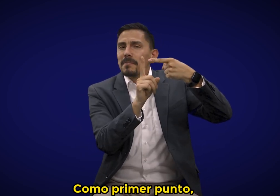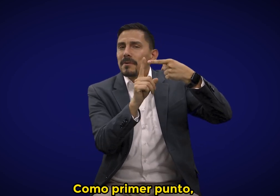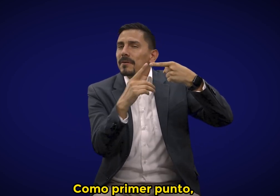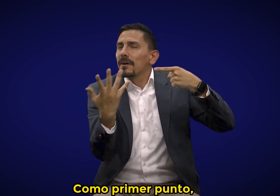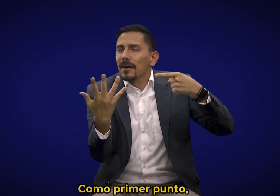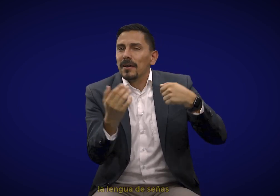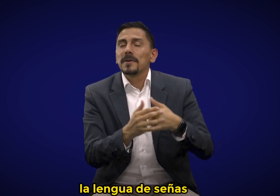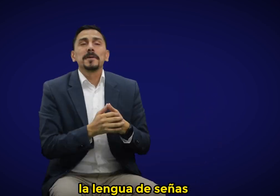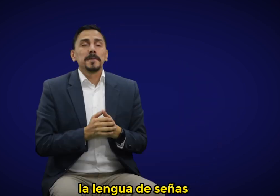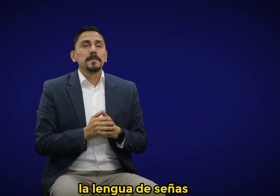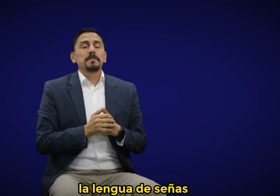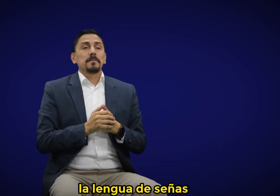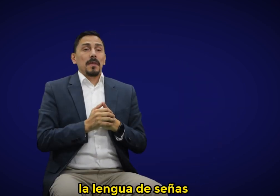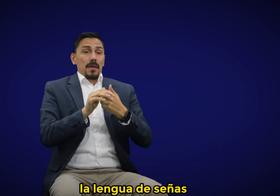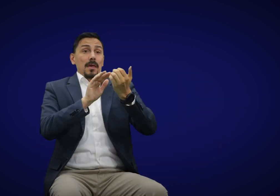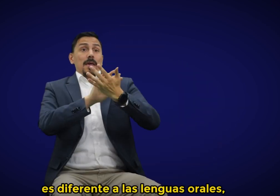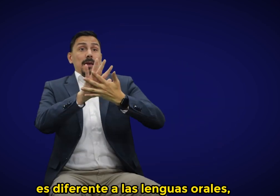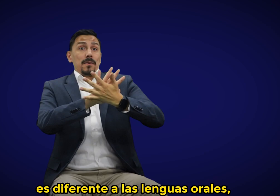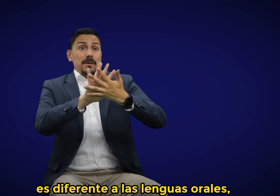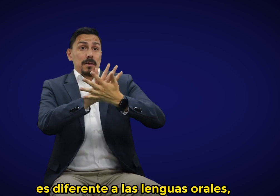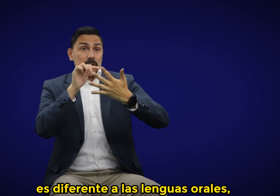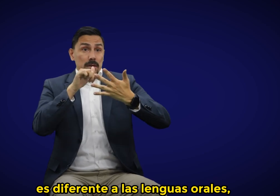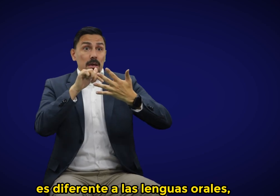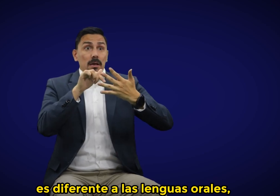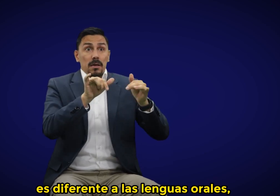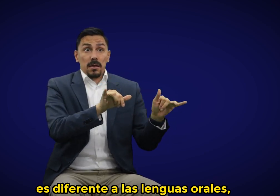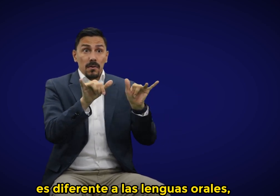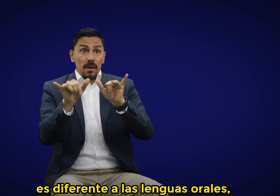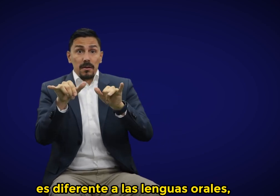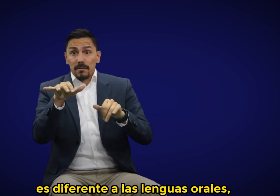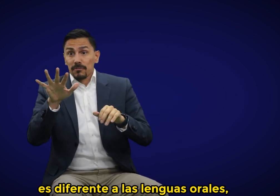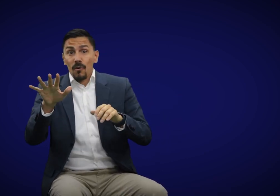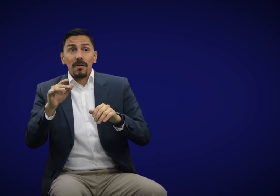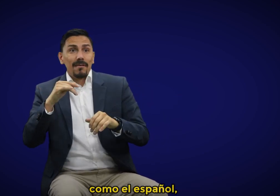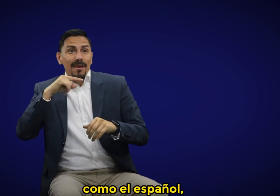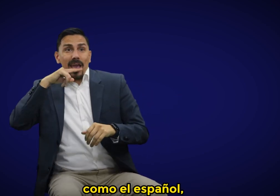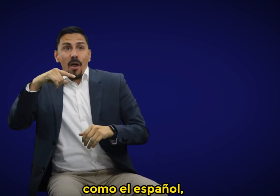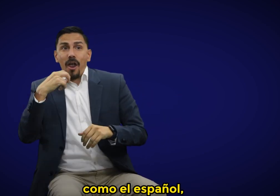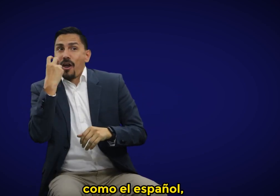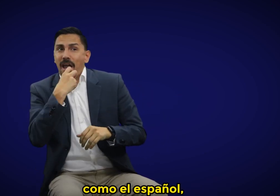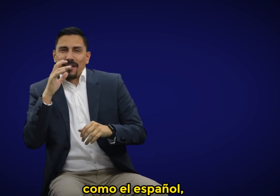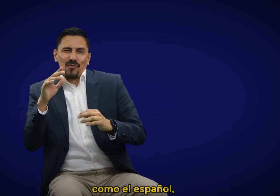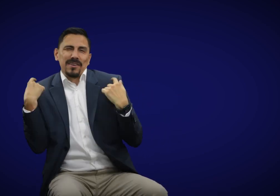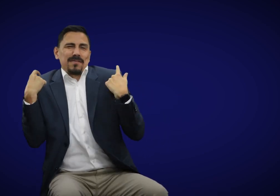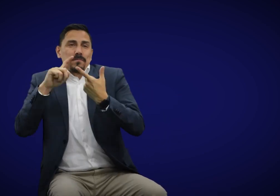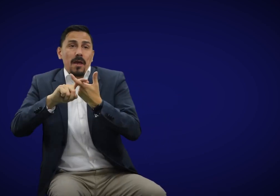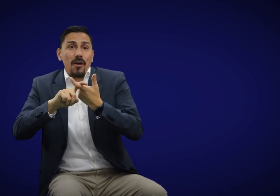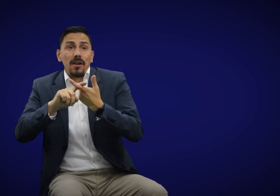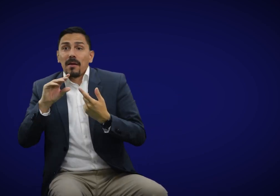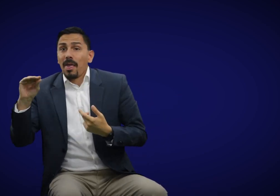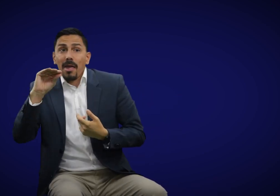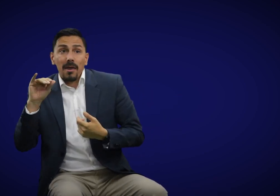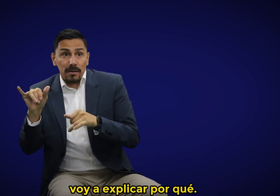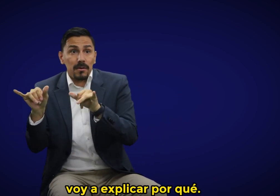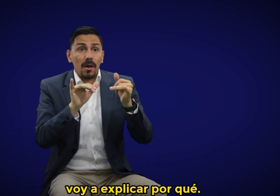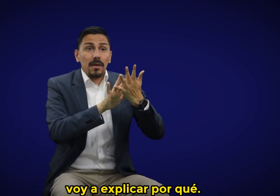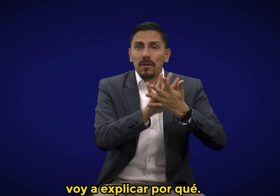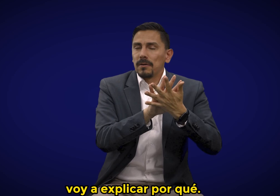primer punto, la lengua de señas es diferente a las lenguas orales, como el español. Voy a